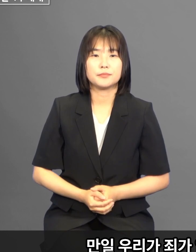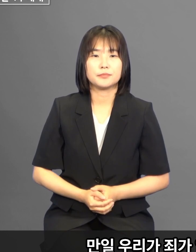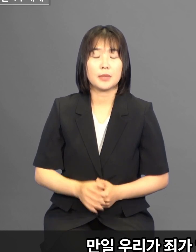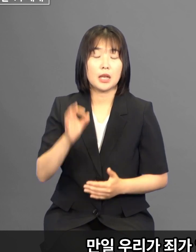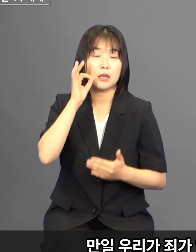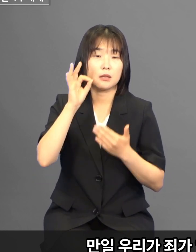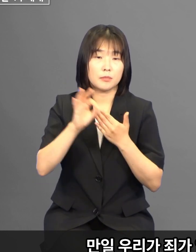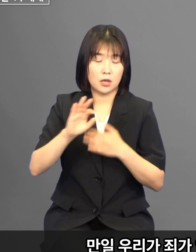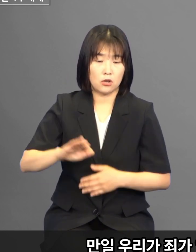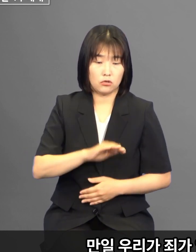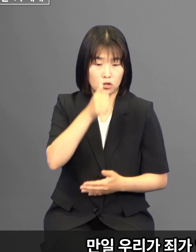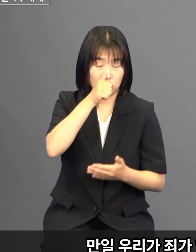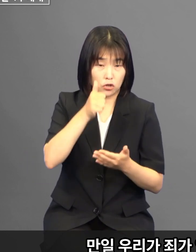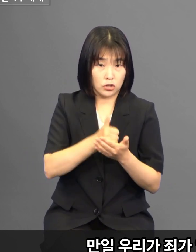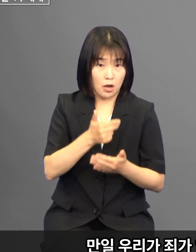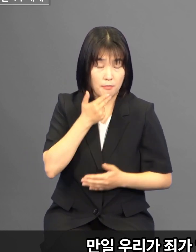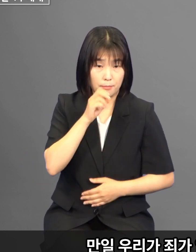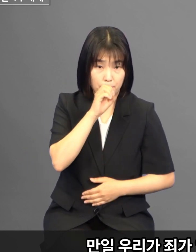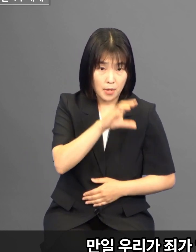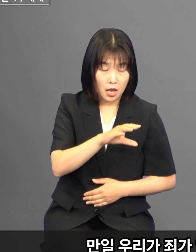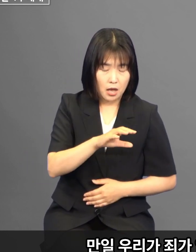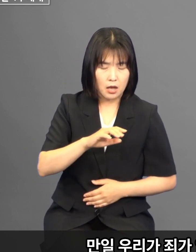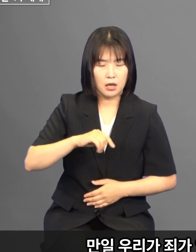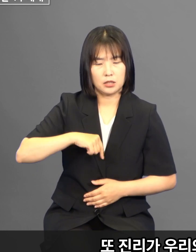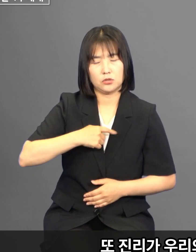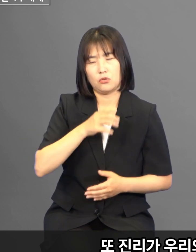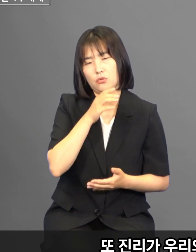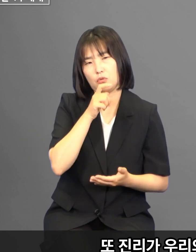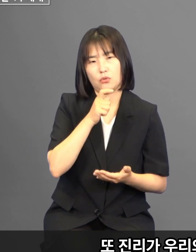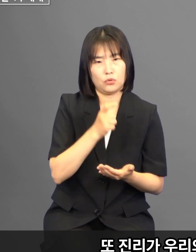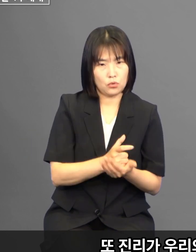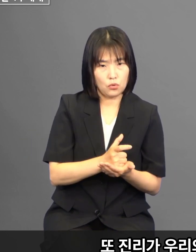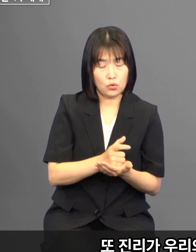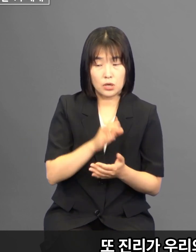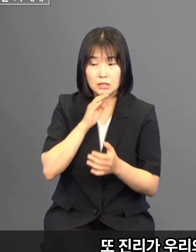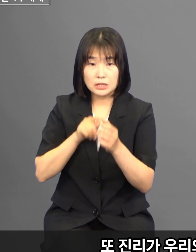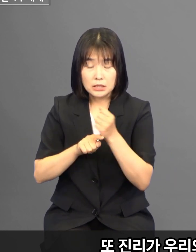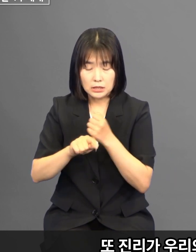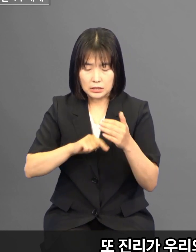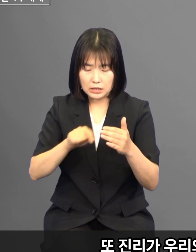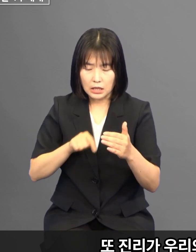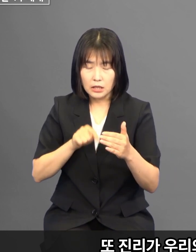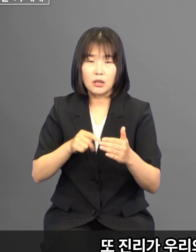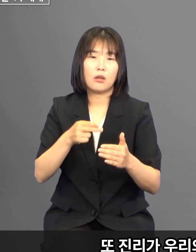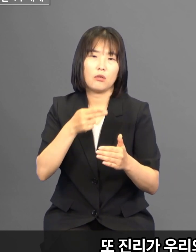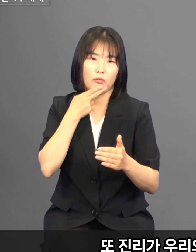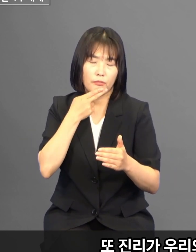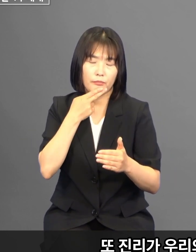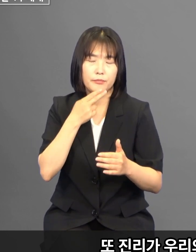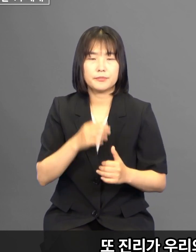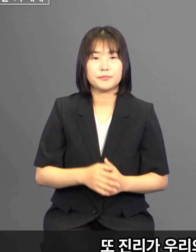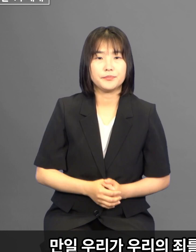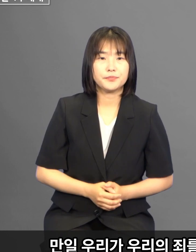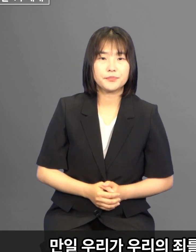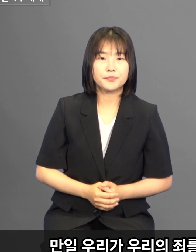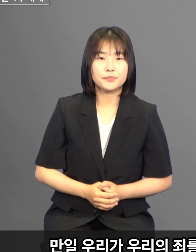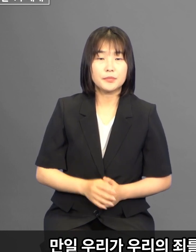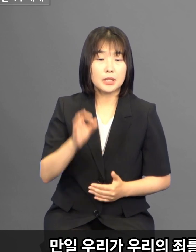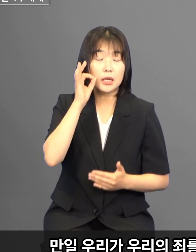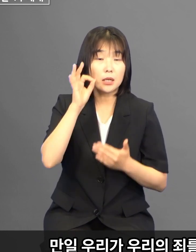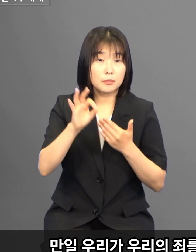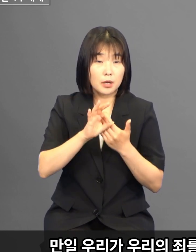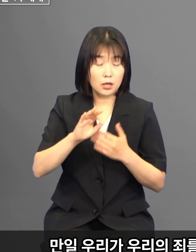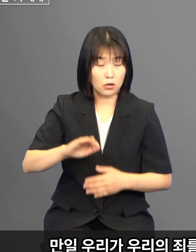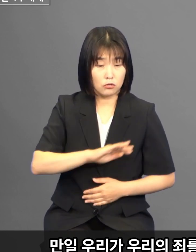만일 우리가 죄가 없다고 말하면 스스로 속이고 또 진리가 우리의 속에 있지 아니할 것이요 만일